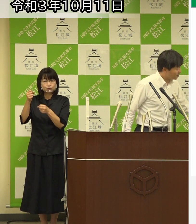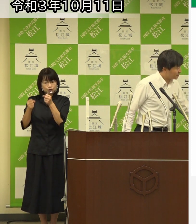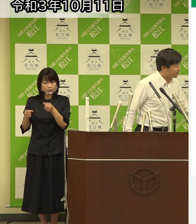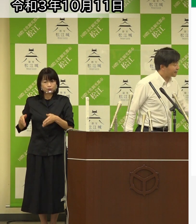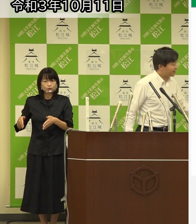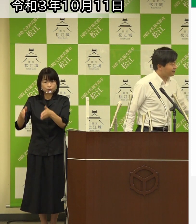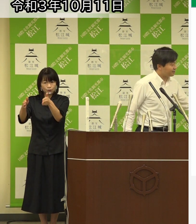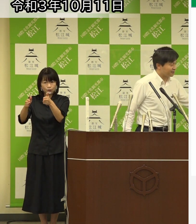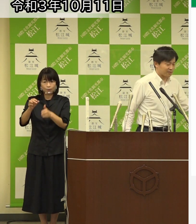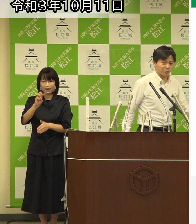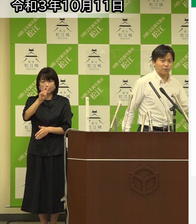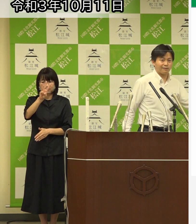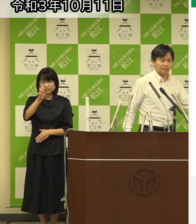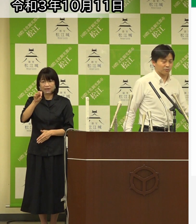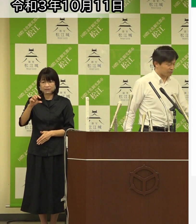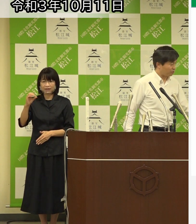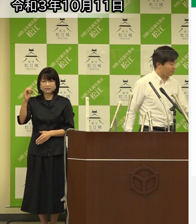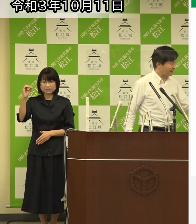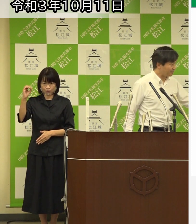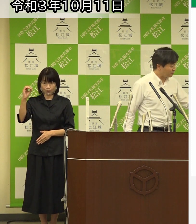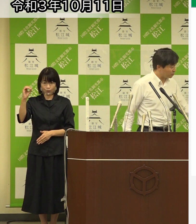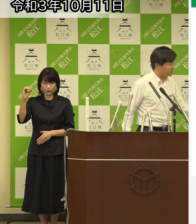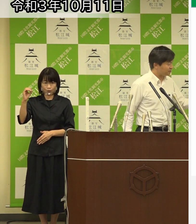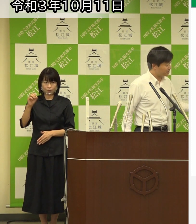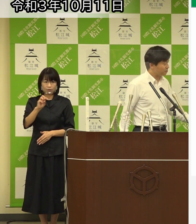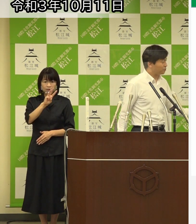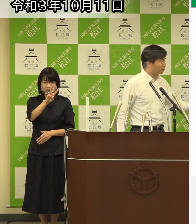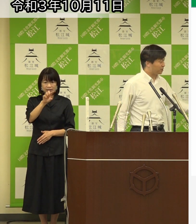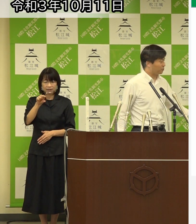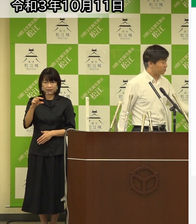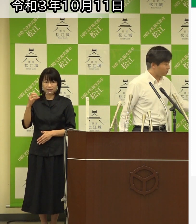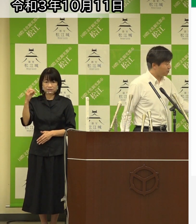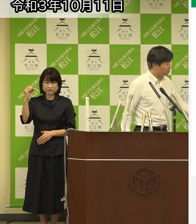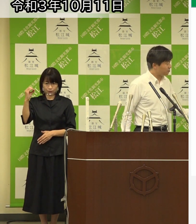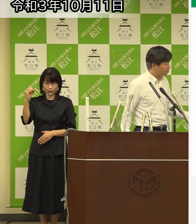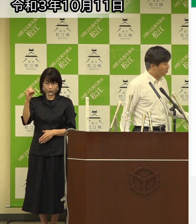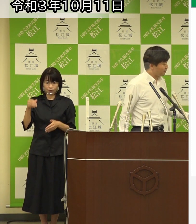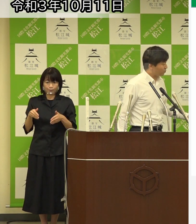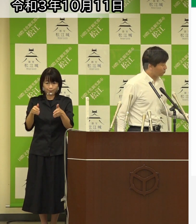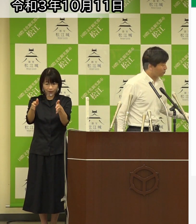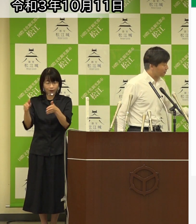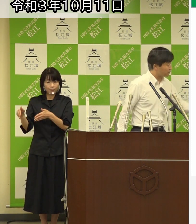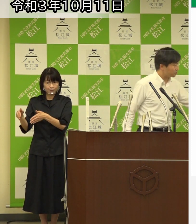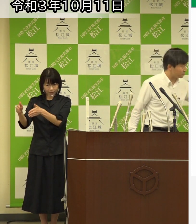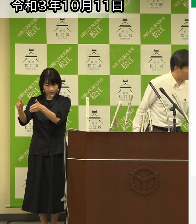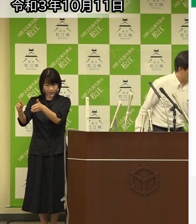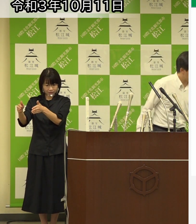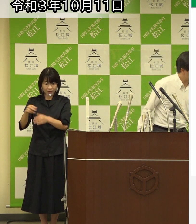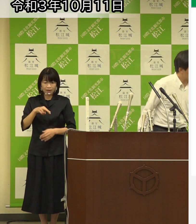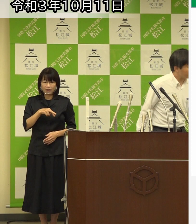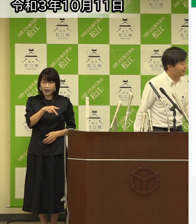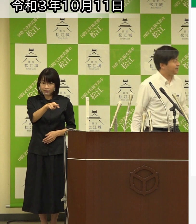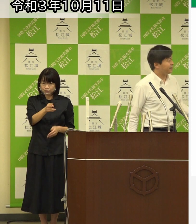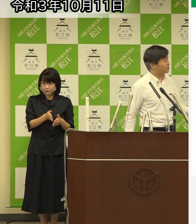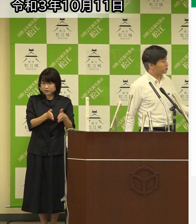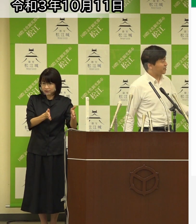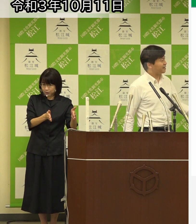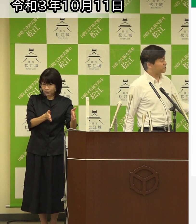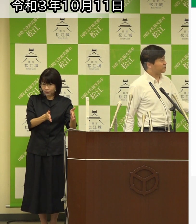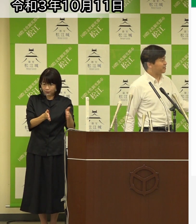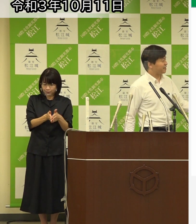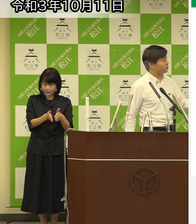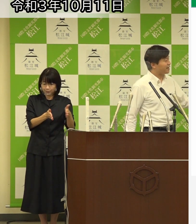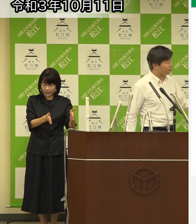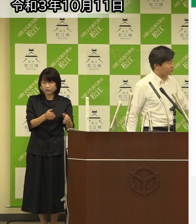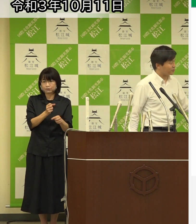を片側ではなくて両側通すと、まあ、南北両方に通すというのと、まあ、歩道を確保するというふうな、都市計